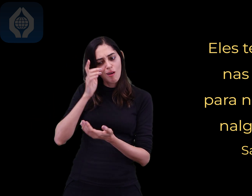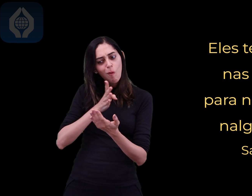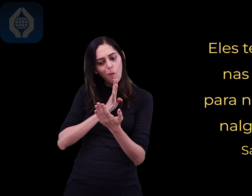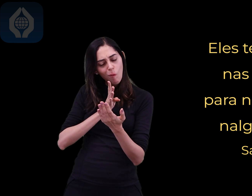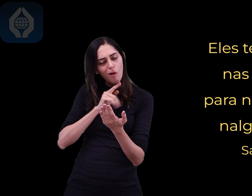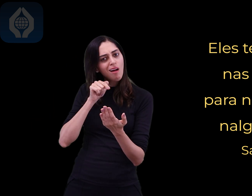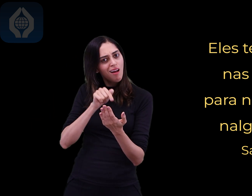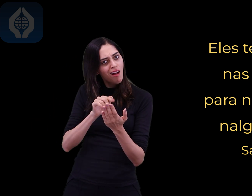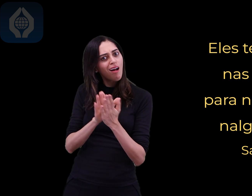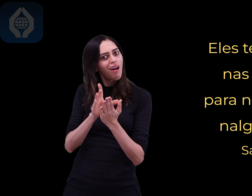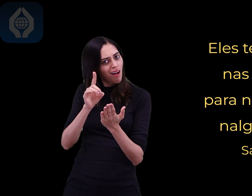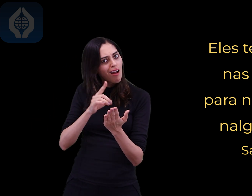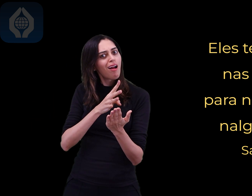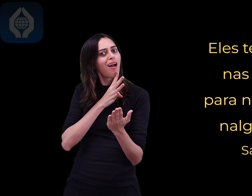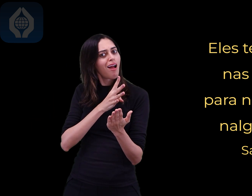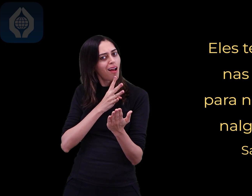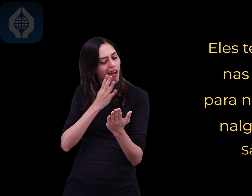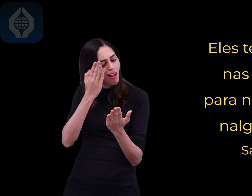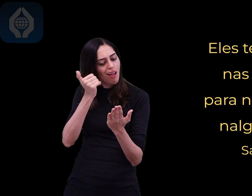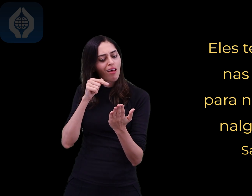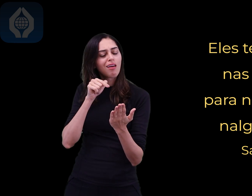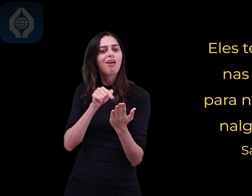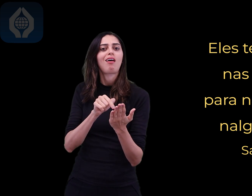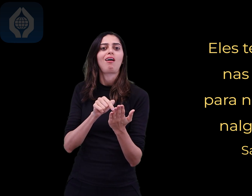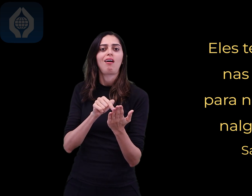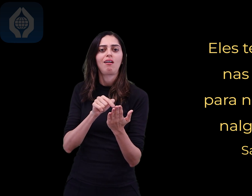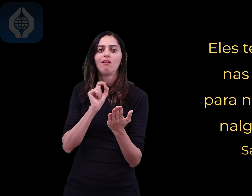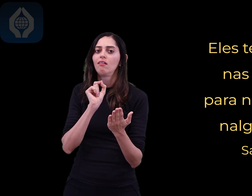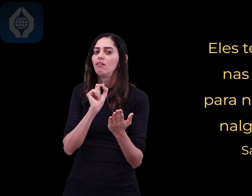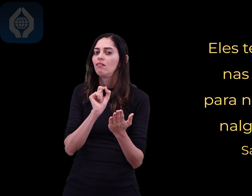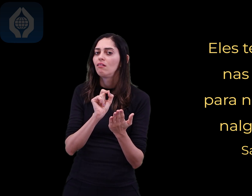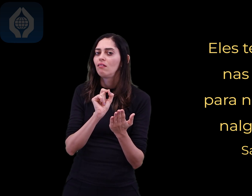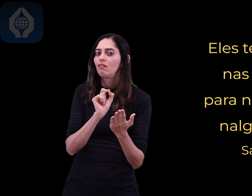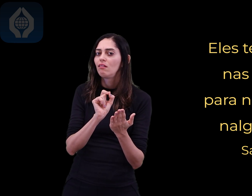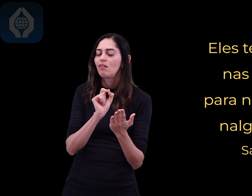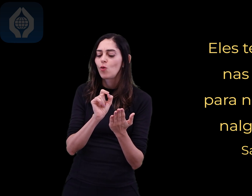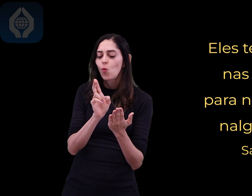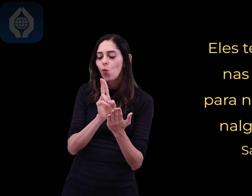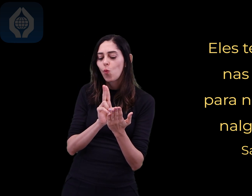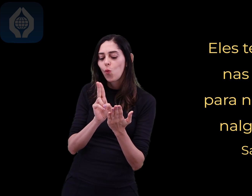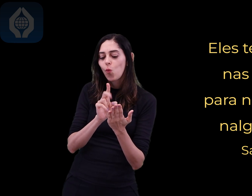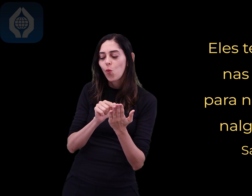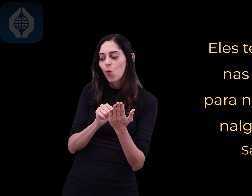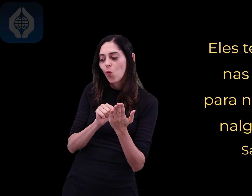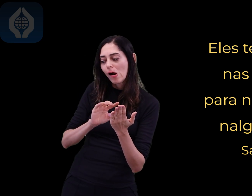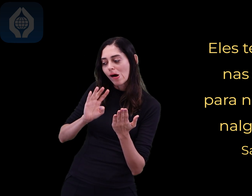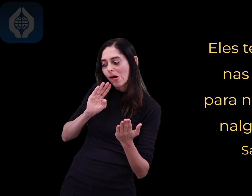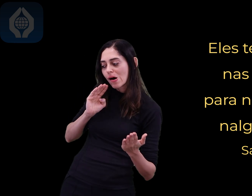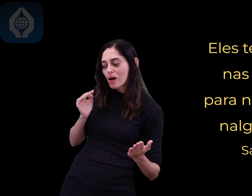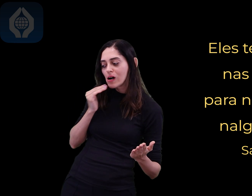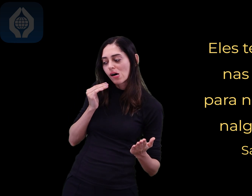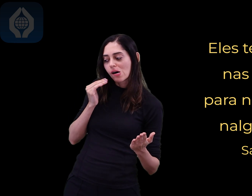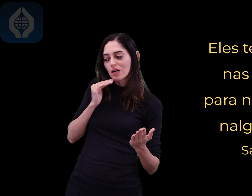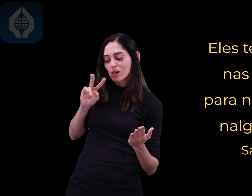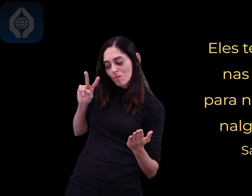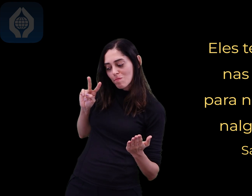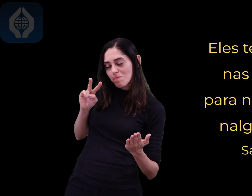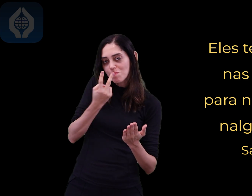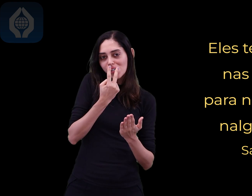pedra. Satanás conhece as palavras de Deus e na Bíblia, mas os utiliza de forma